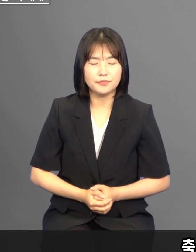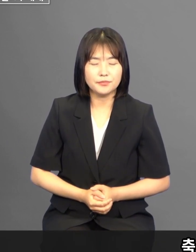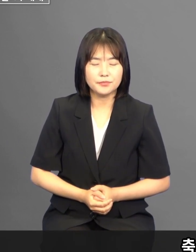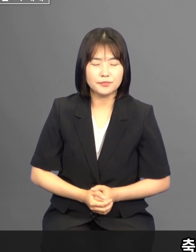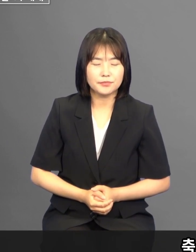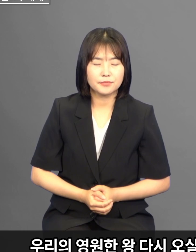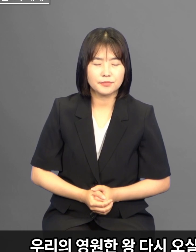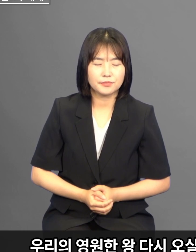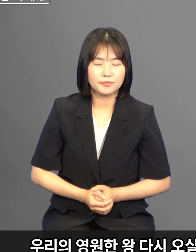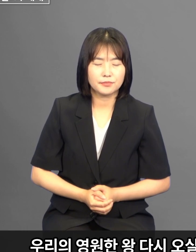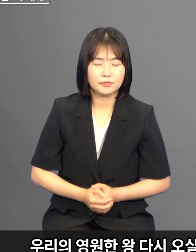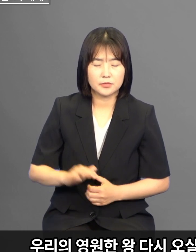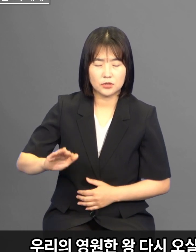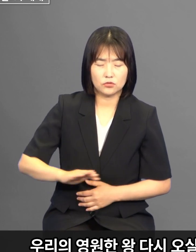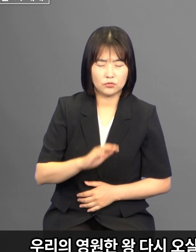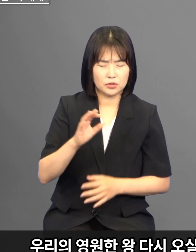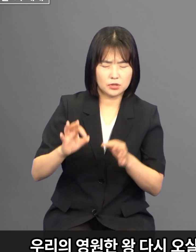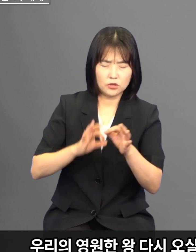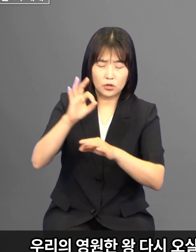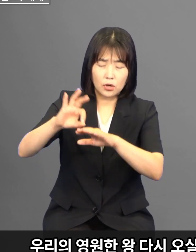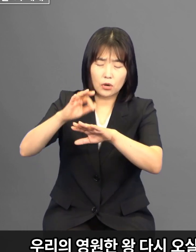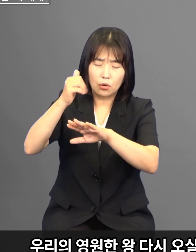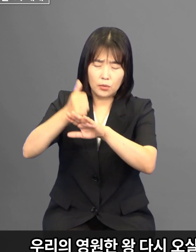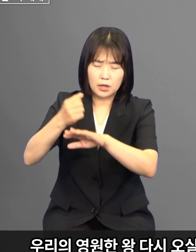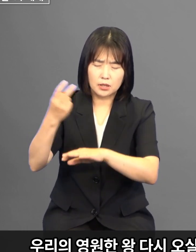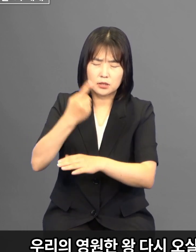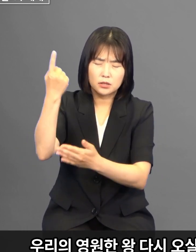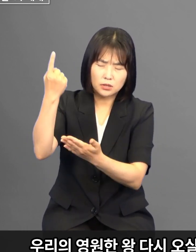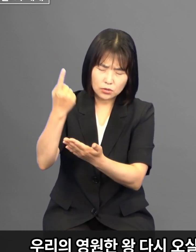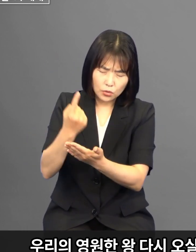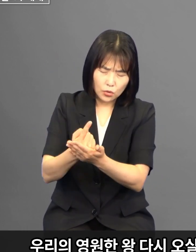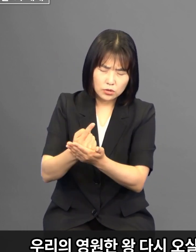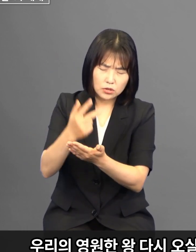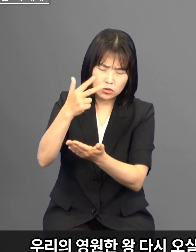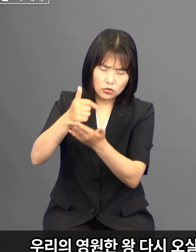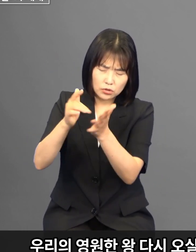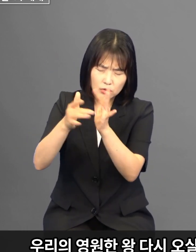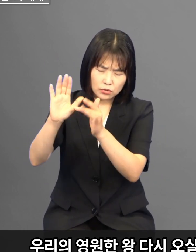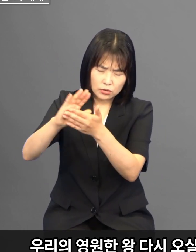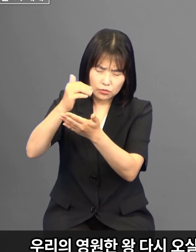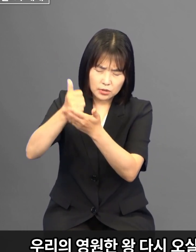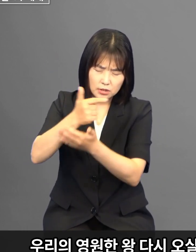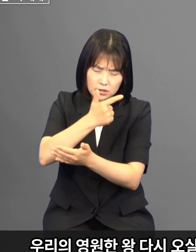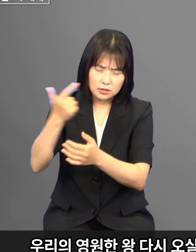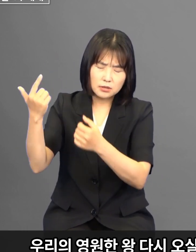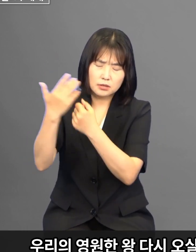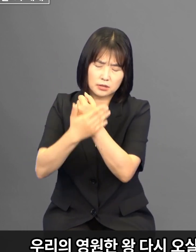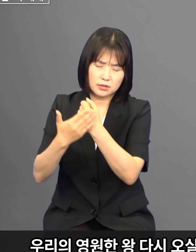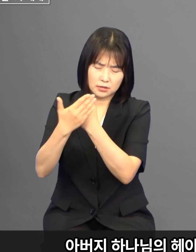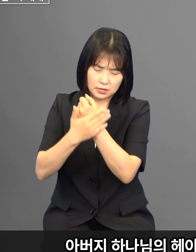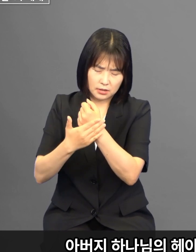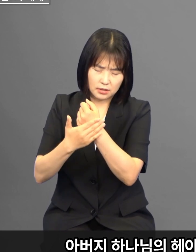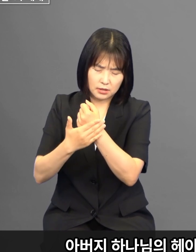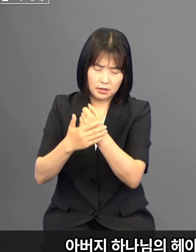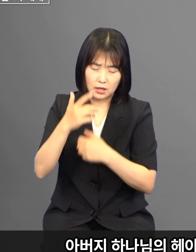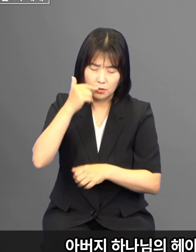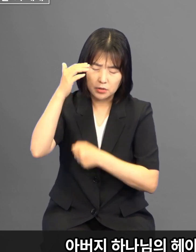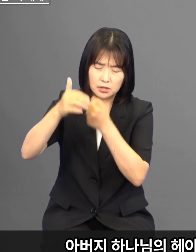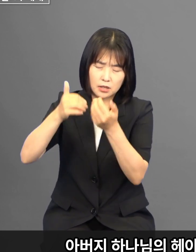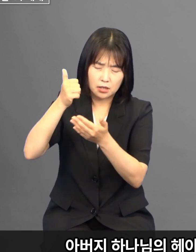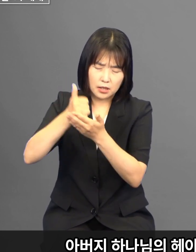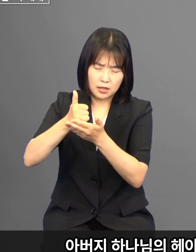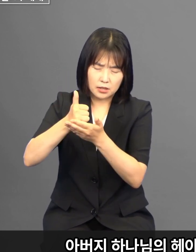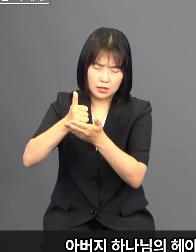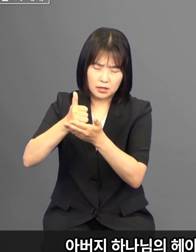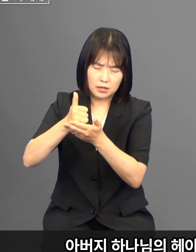기도하겠습니다. 우리의 영원한 왕 다시 오실 우리 주 예수 그리스도의 크신 은혜와 아버지 하나님의